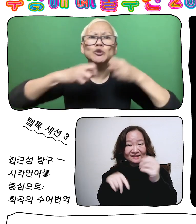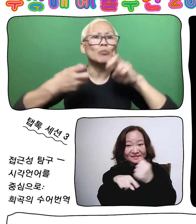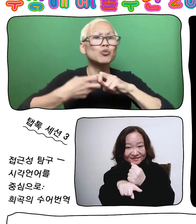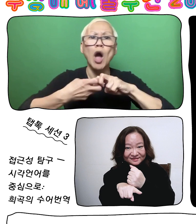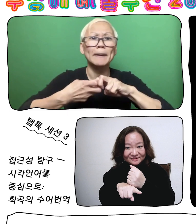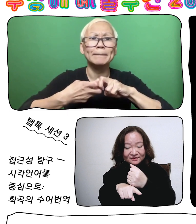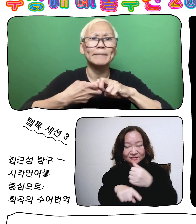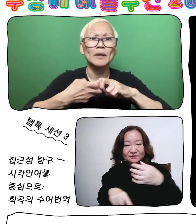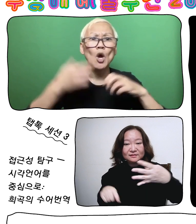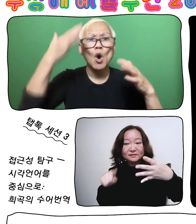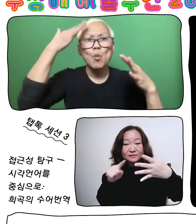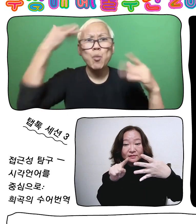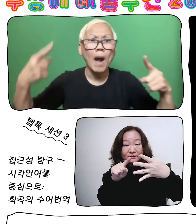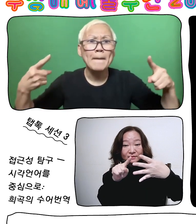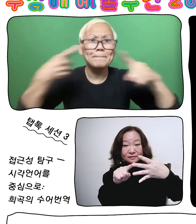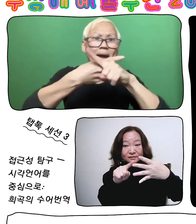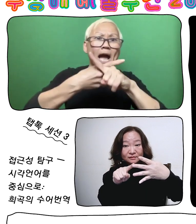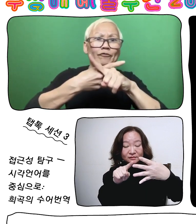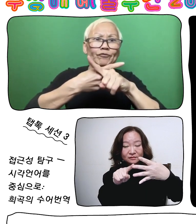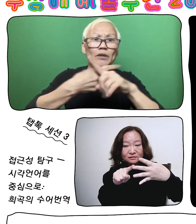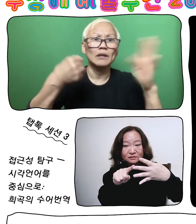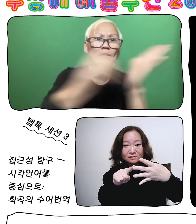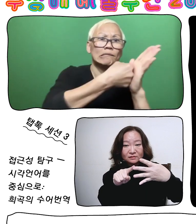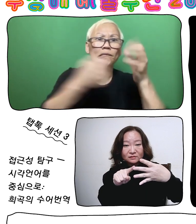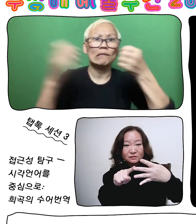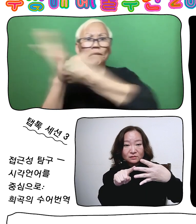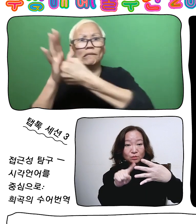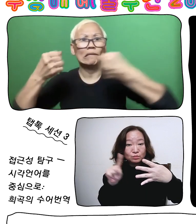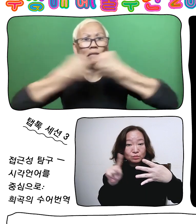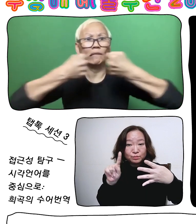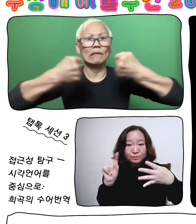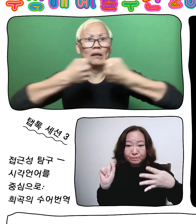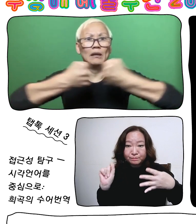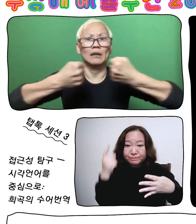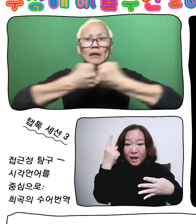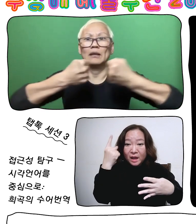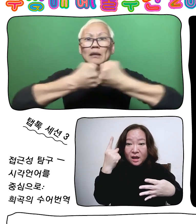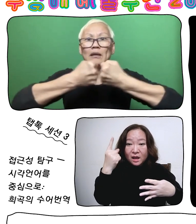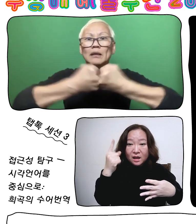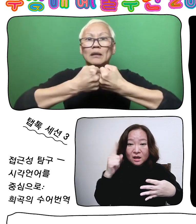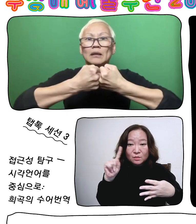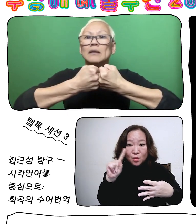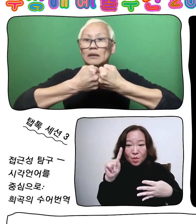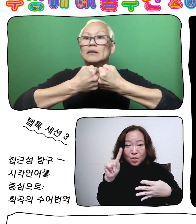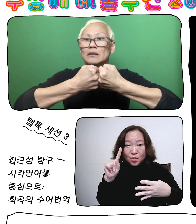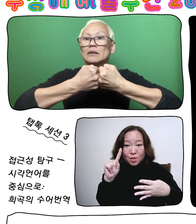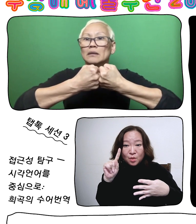두 번째 단락에는 동기와 문제에 대한 설명이 전개됩니다.